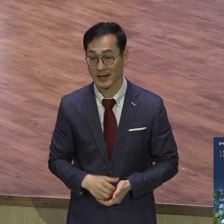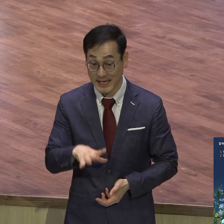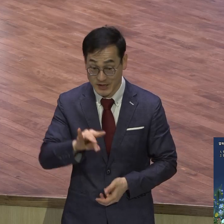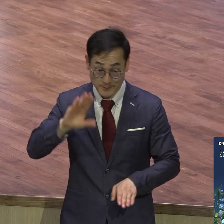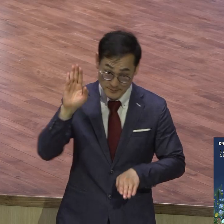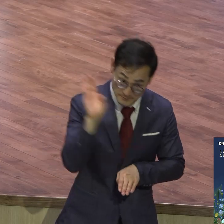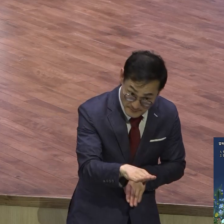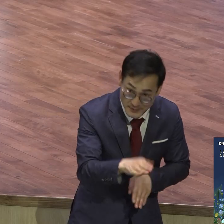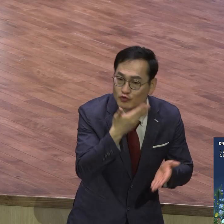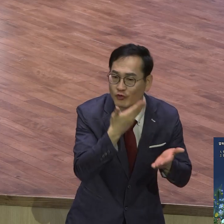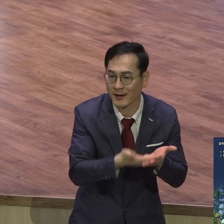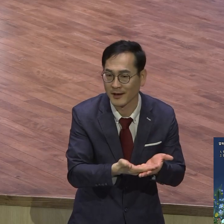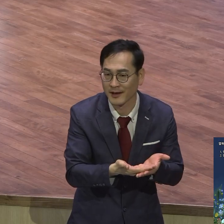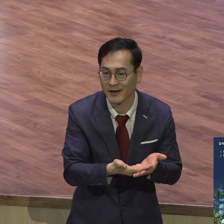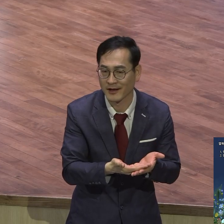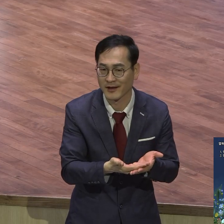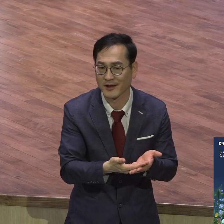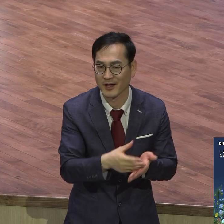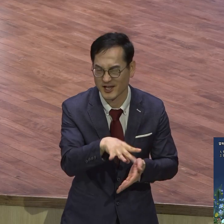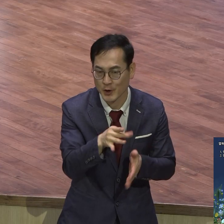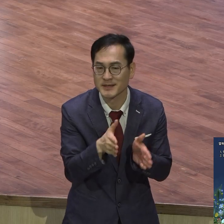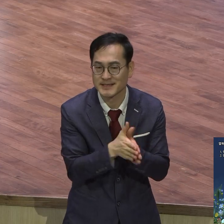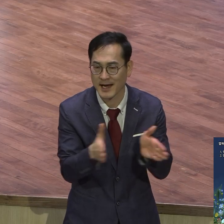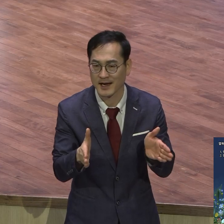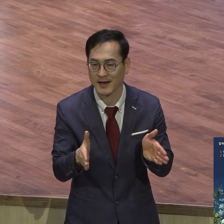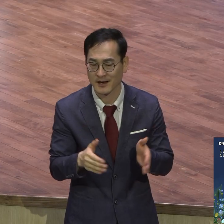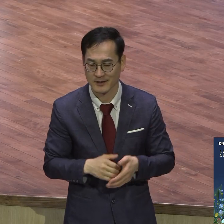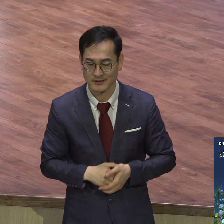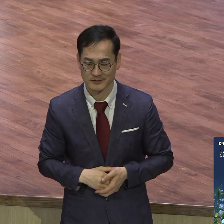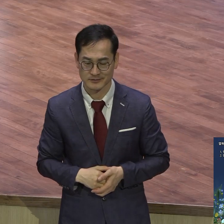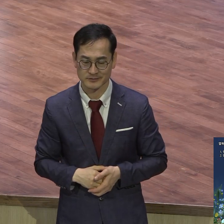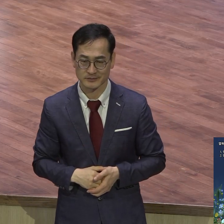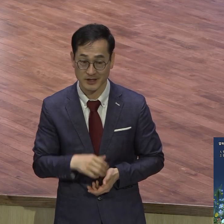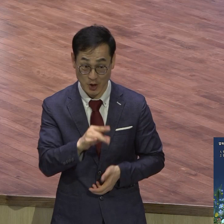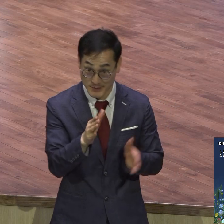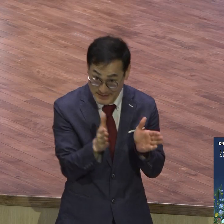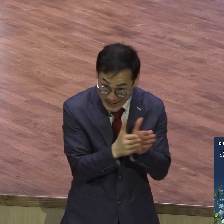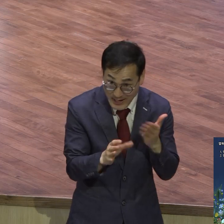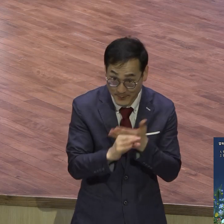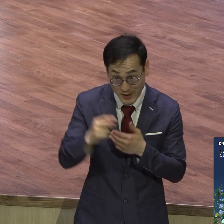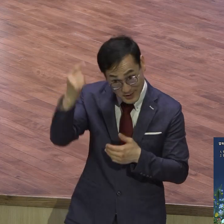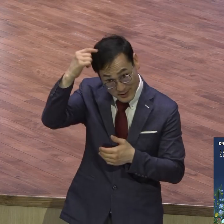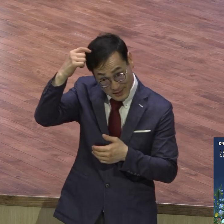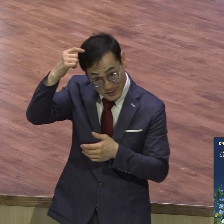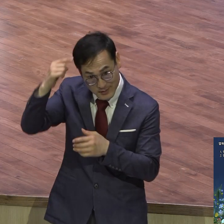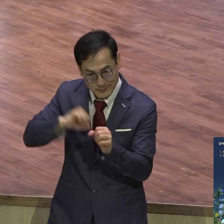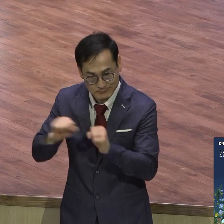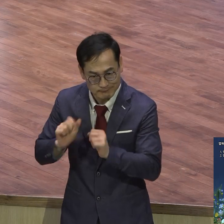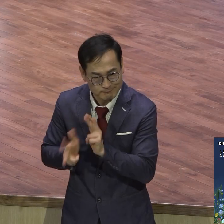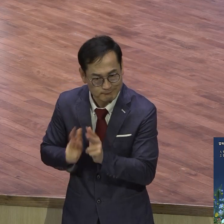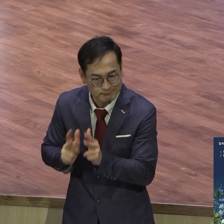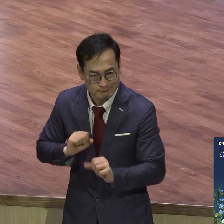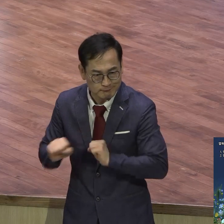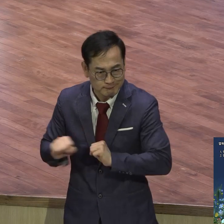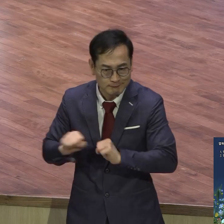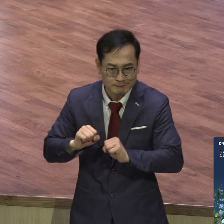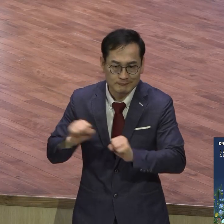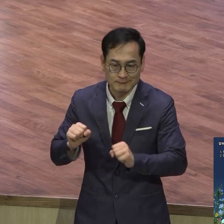척좌핵이랍니다. 이 머리 뇌 속에 척좌핵이 흥분하기 시작해서 서서히 깨어나서